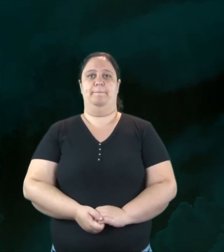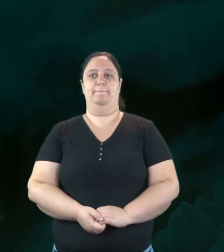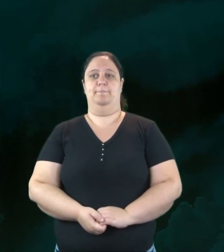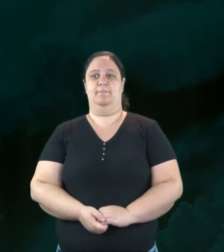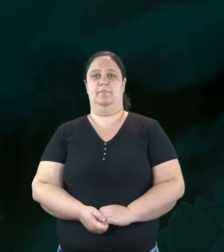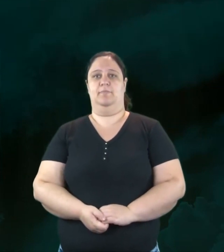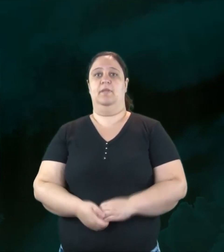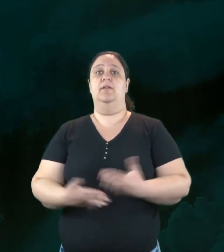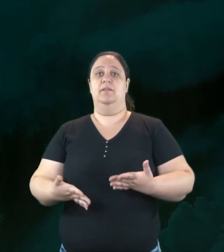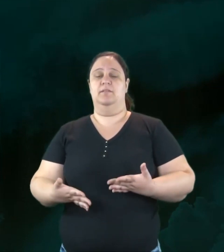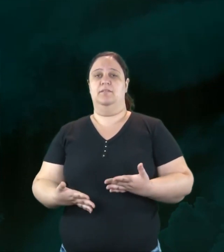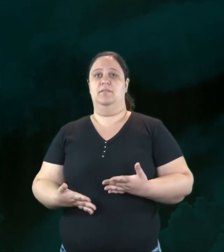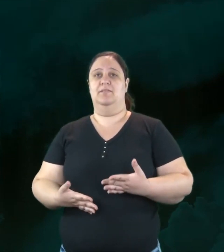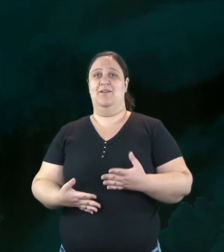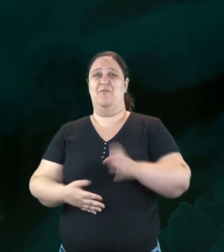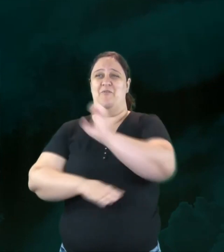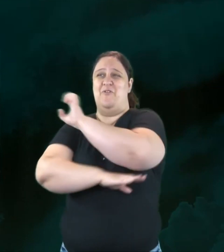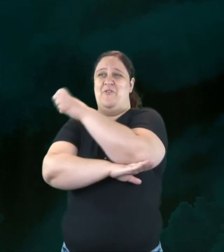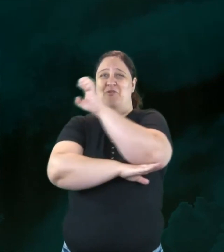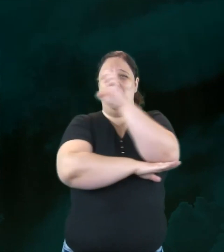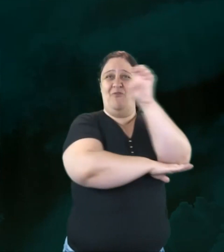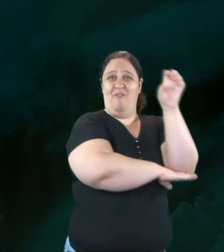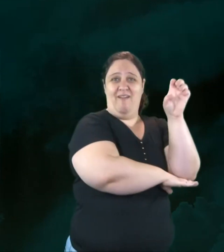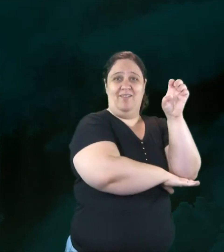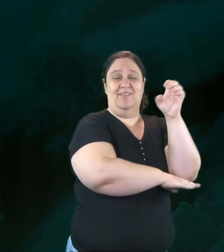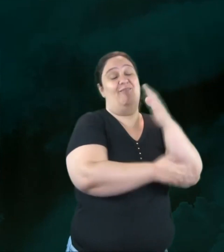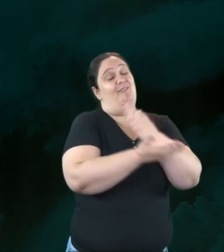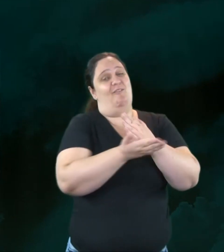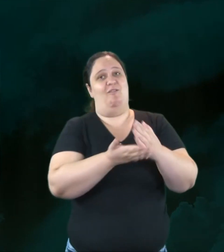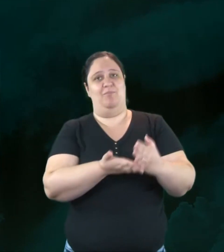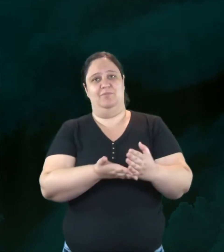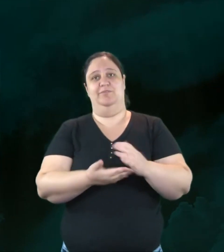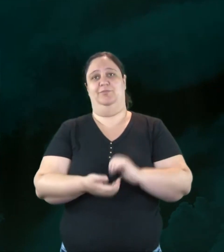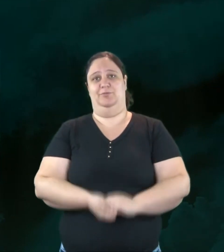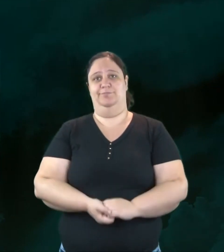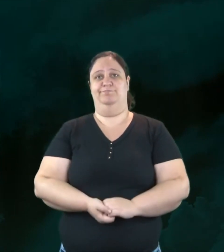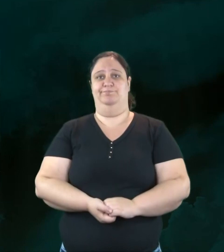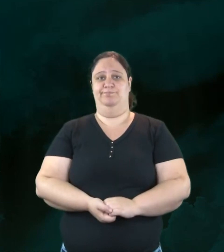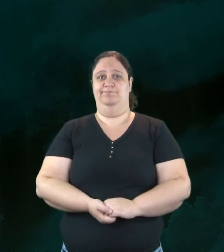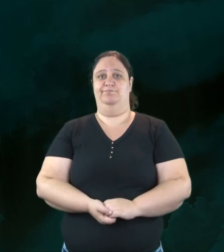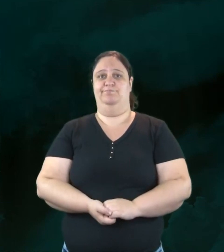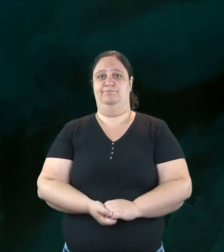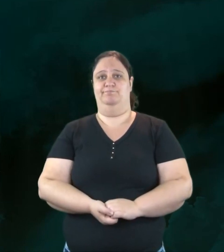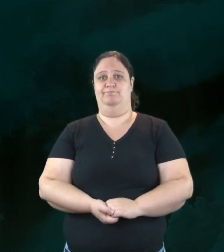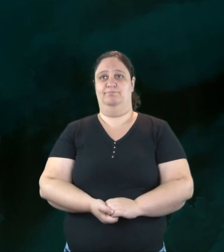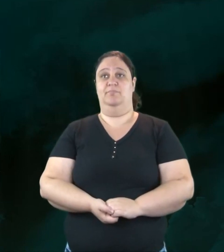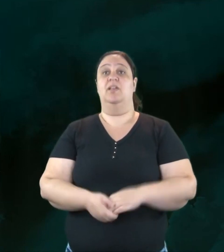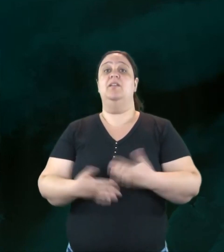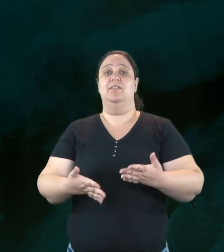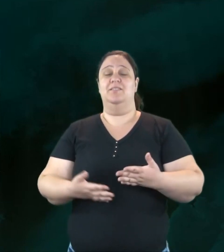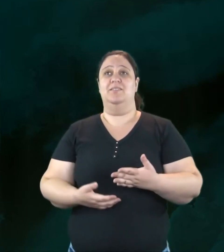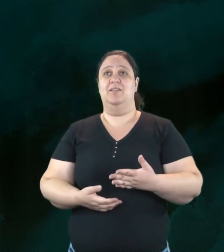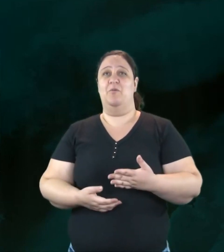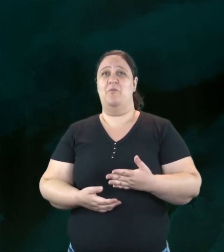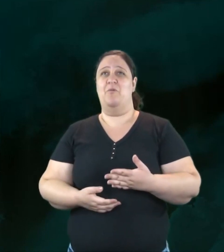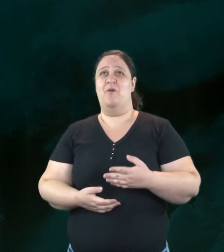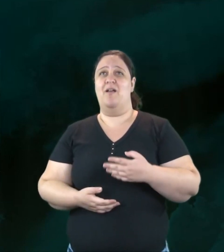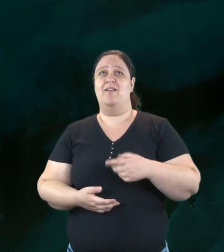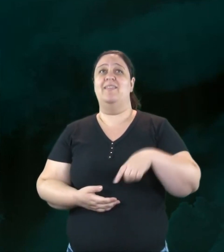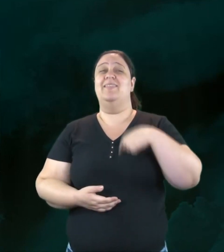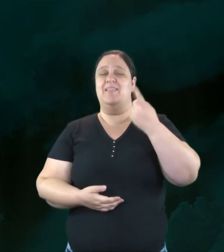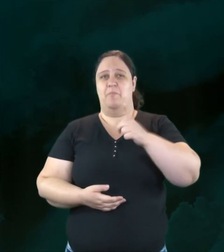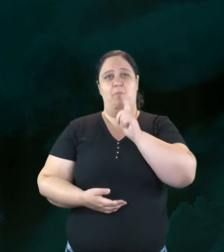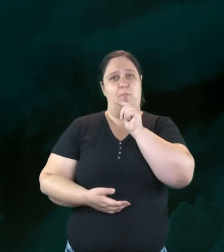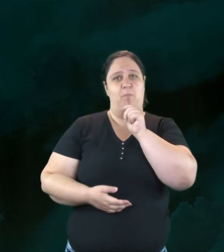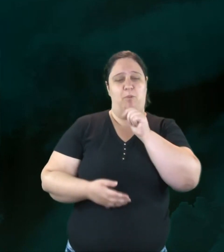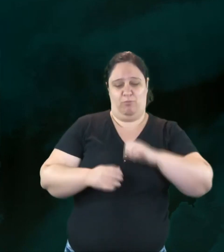A desconexão do Jardim do Éden resultou em tudo isso. Queridos irmãos, isso foi poucos anos depois do dilúvio. Eu fiz um